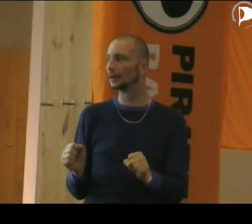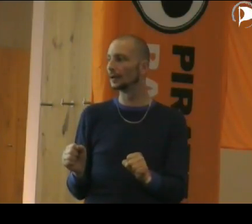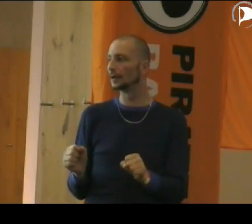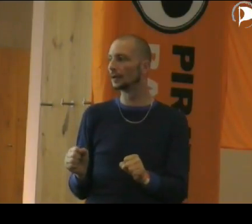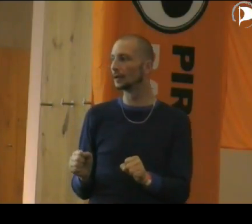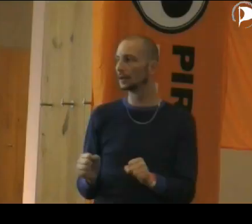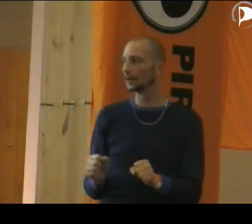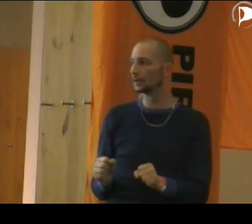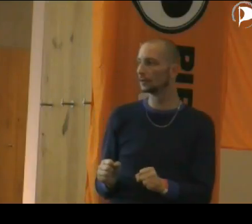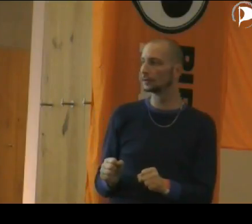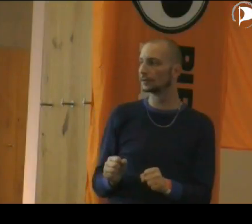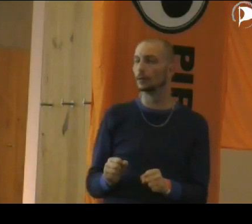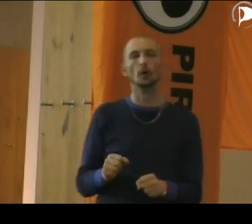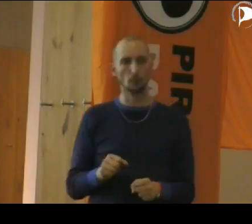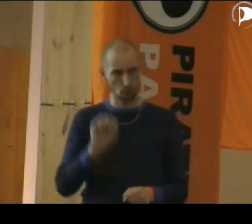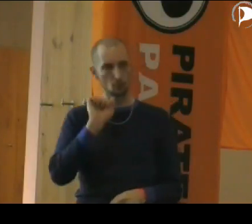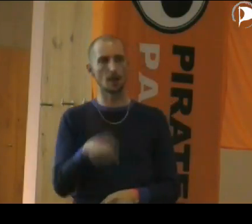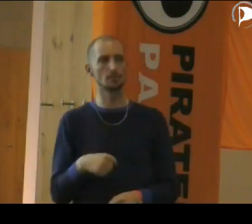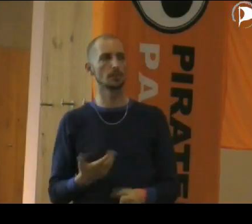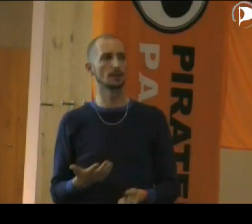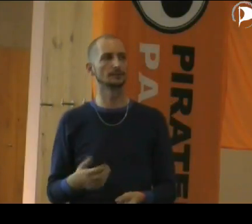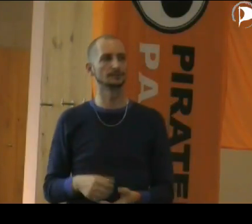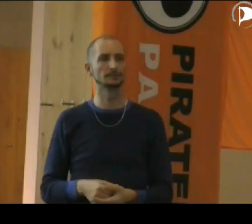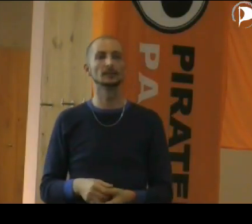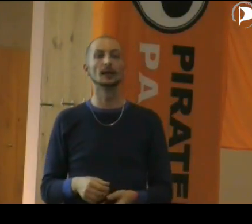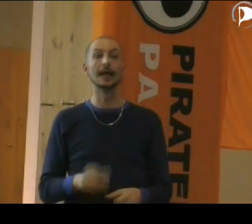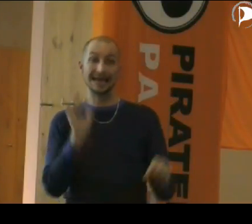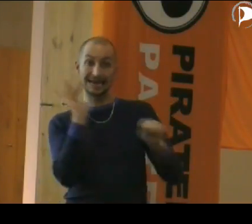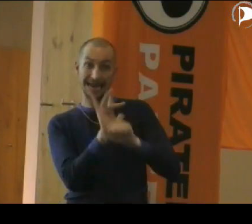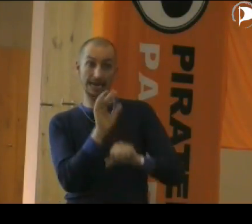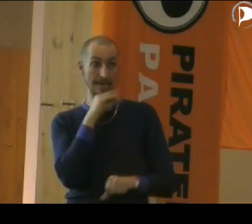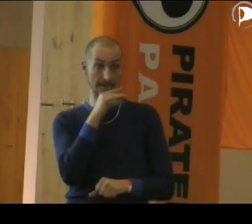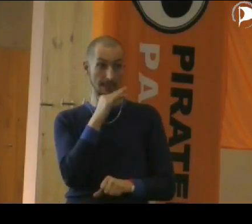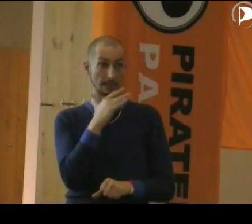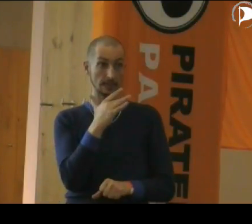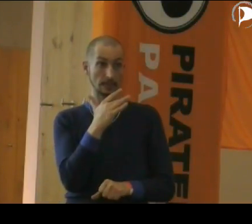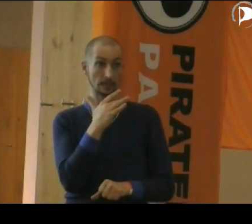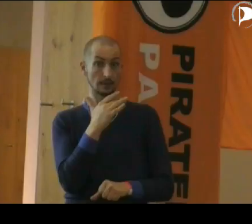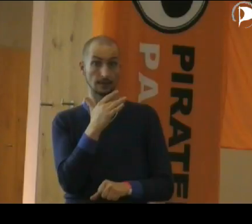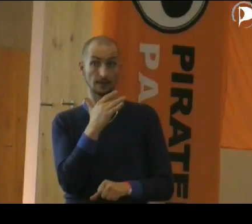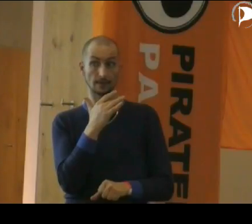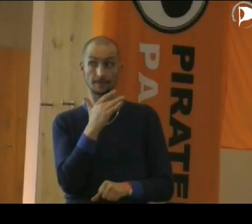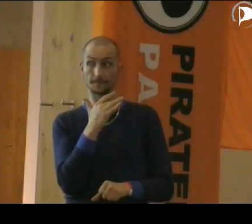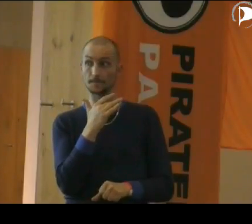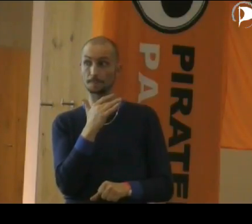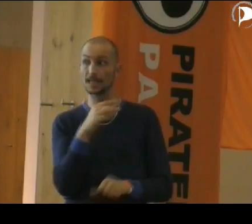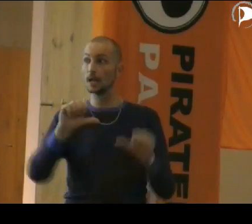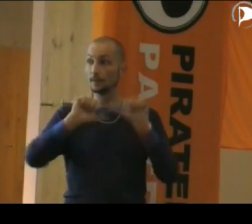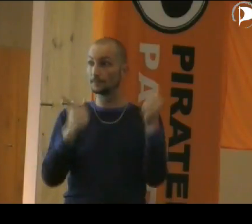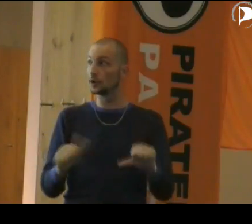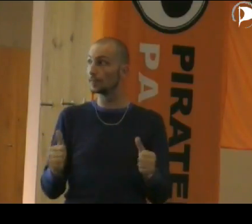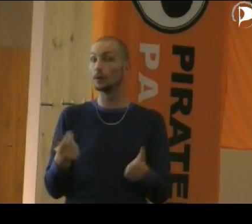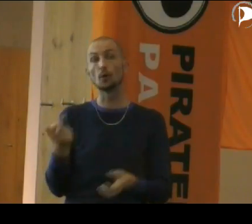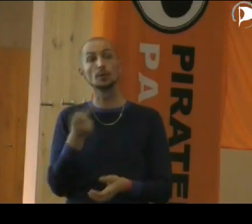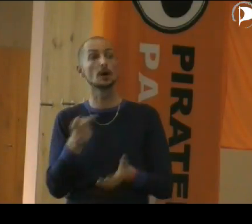doch alles geht gibt es gegen bp hat die quelle gefunden